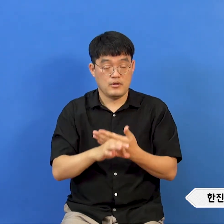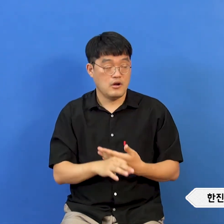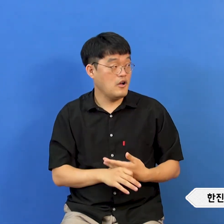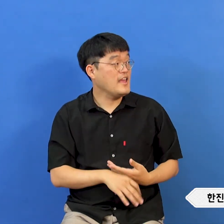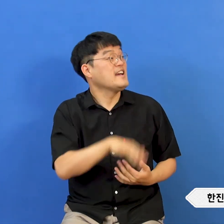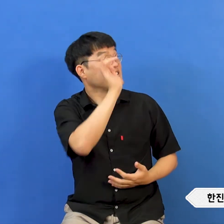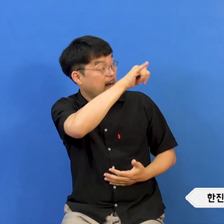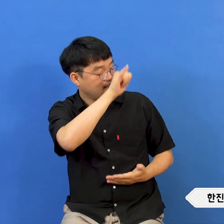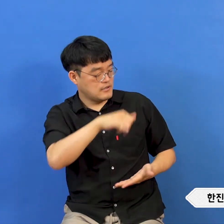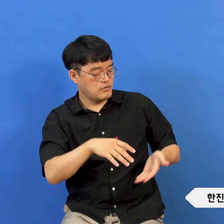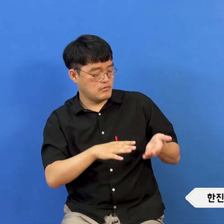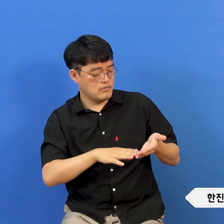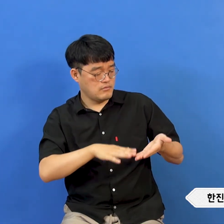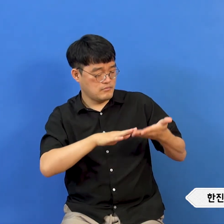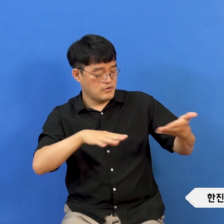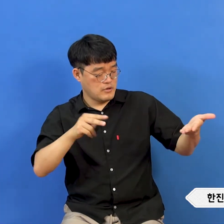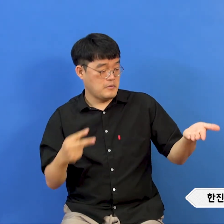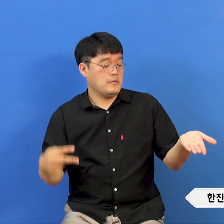양탄자에 올라탈 수 있어야 되죠.